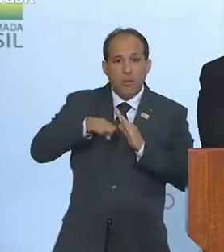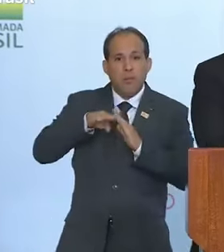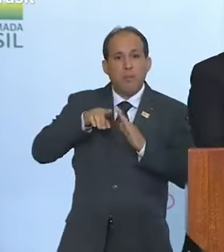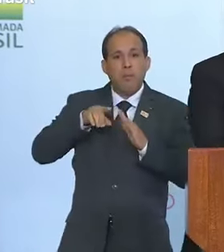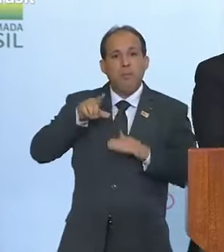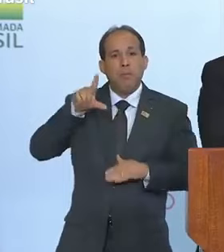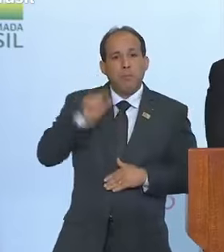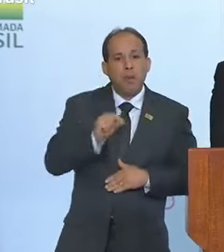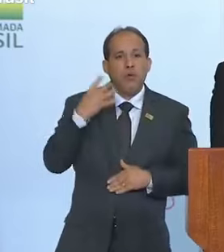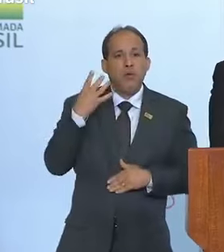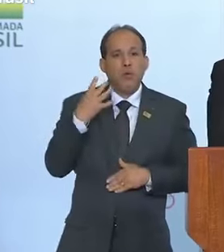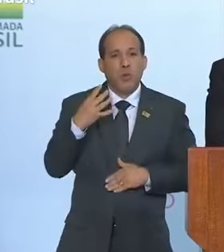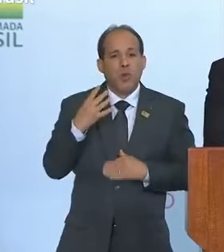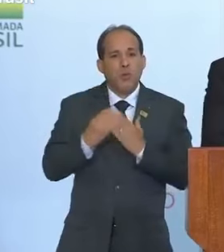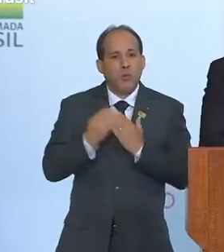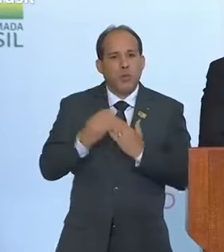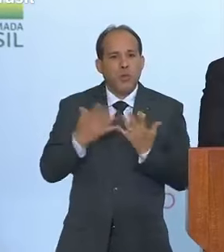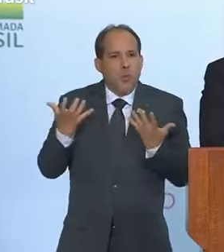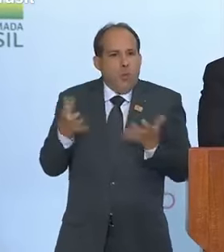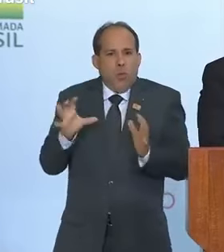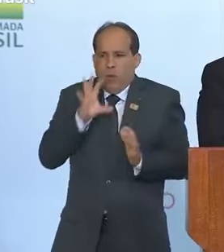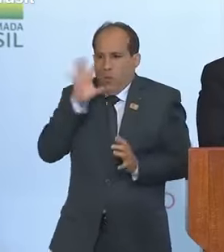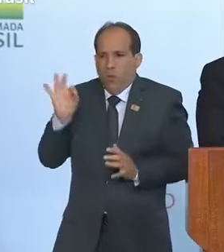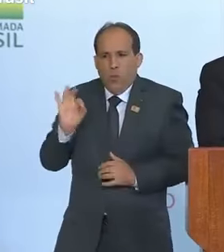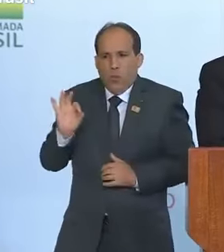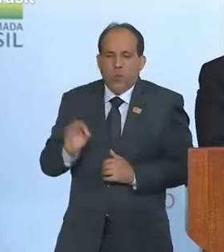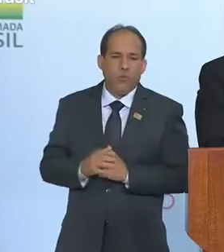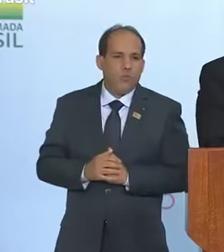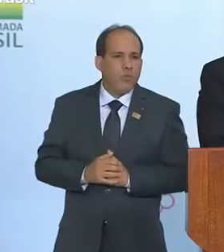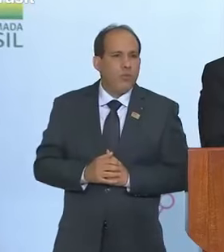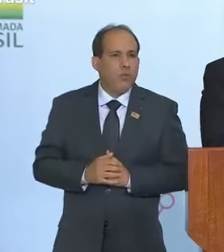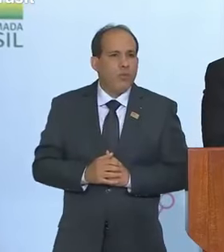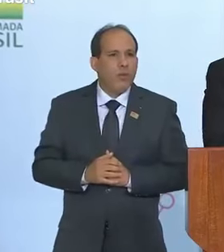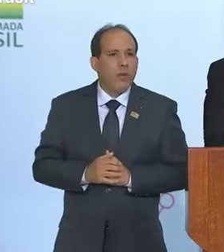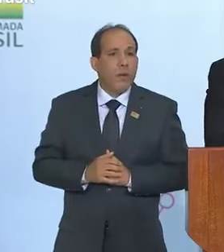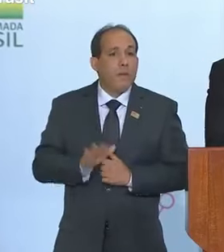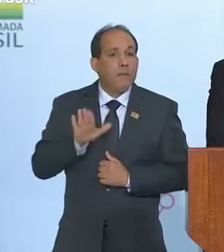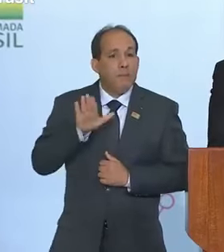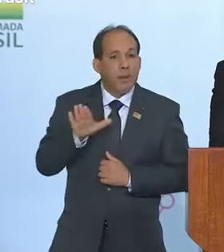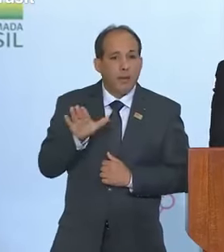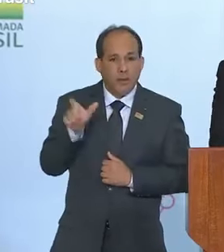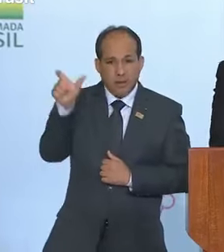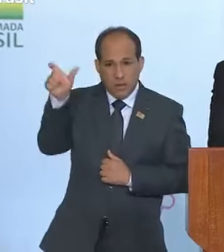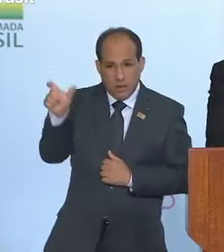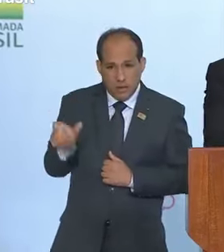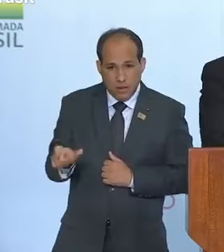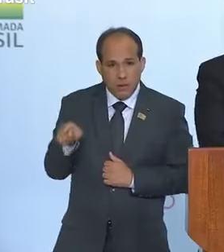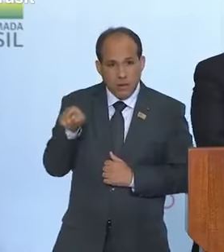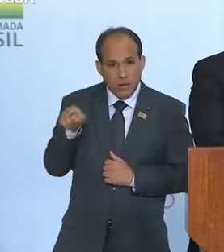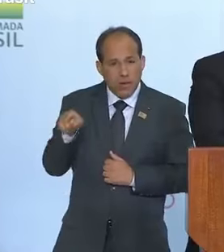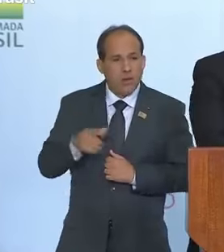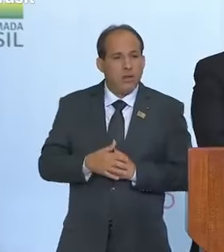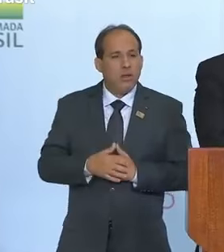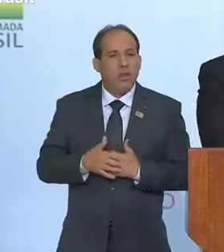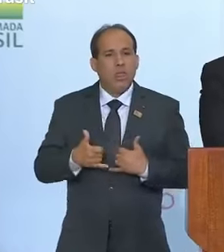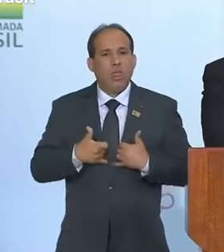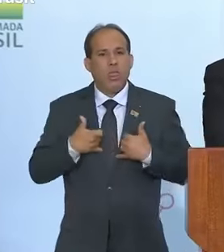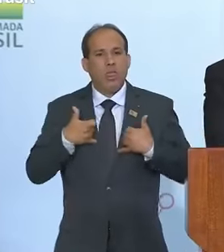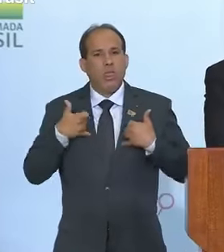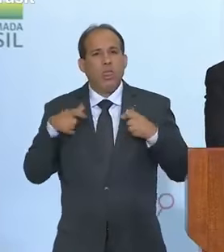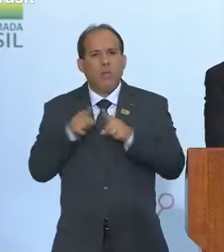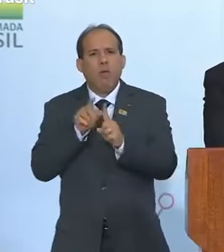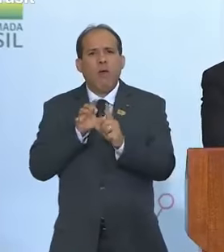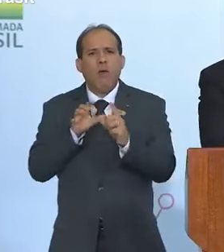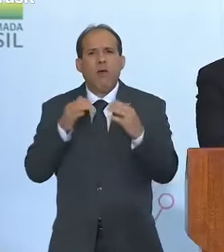4. Não quero acusar ninguém de nada aqui, mas essa pessoa está se arvorando e levando